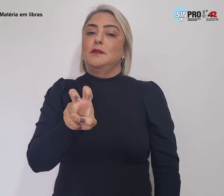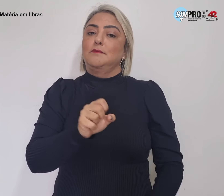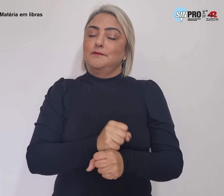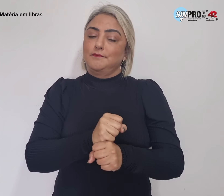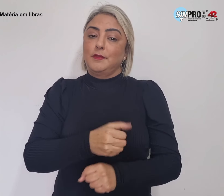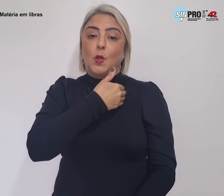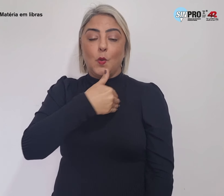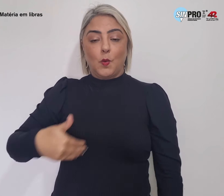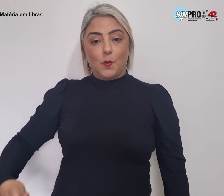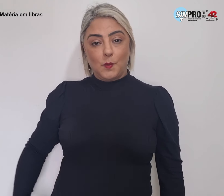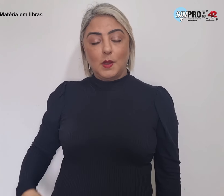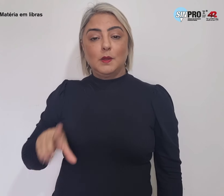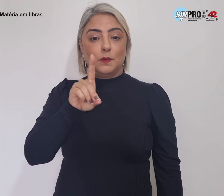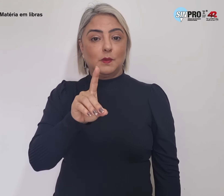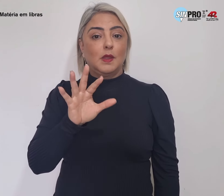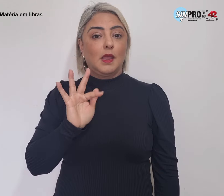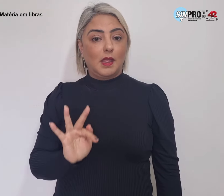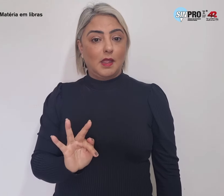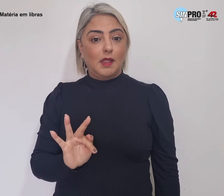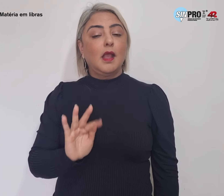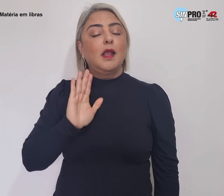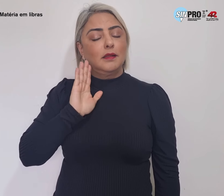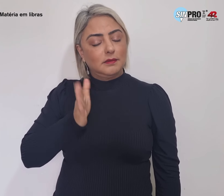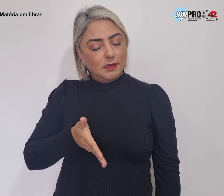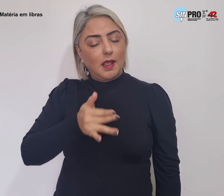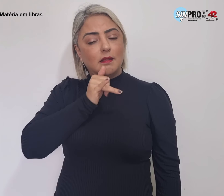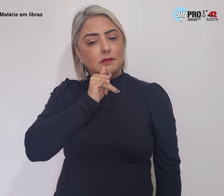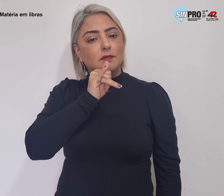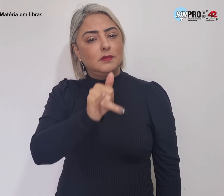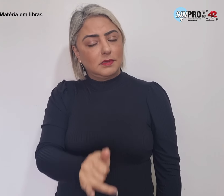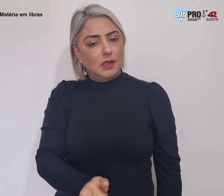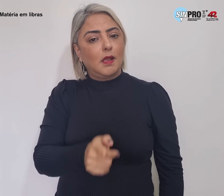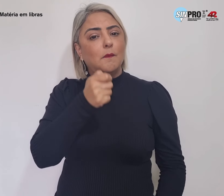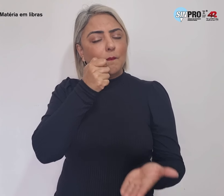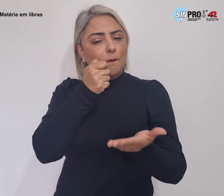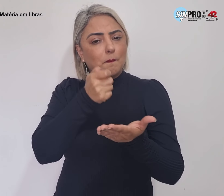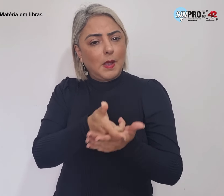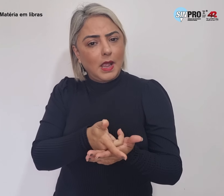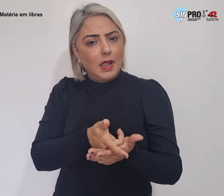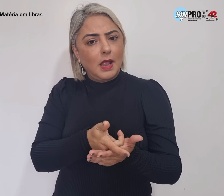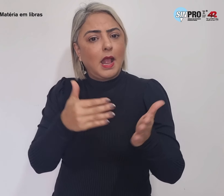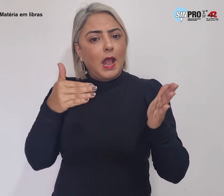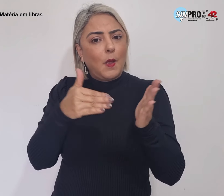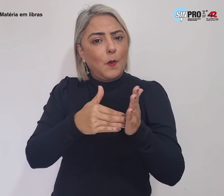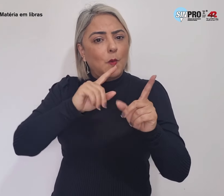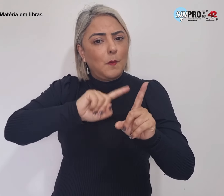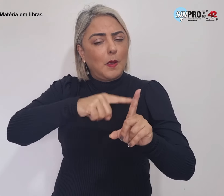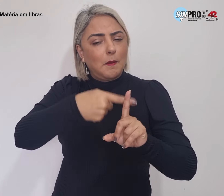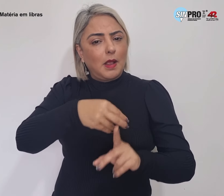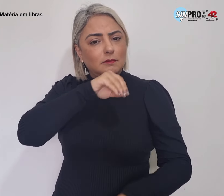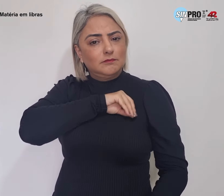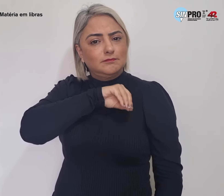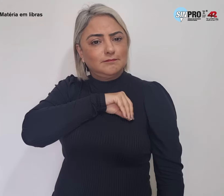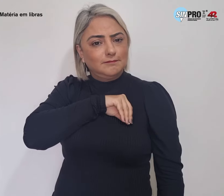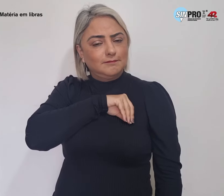já anunciou que fará o pagamento da última parcela do reajuste devido. A quitação da dívida,